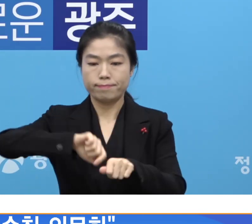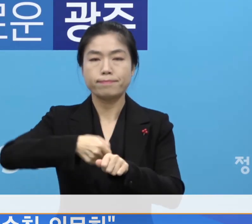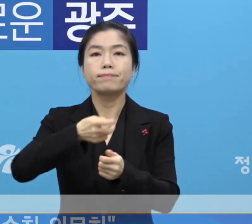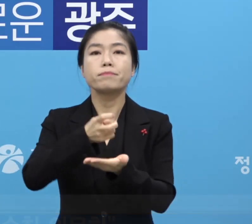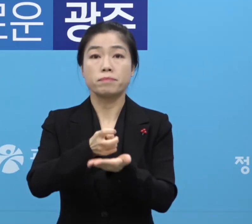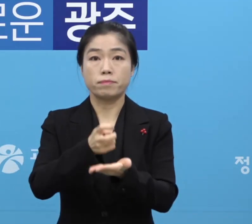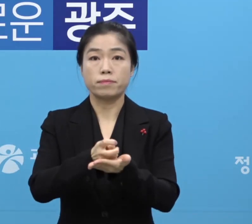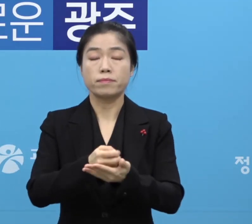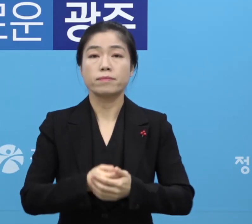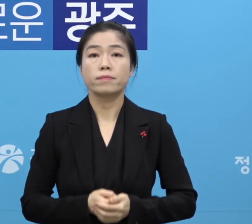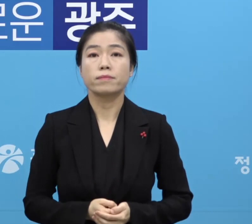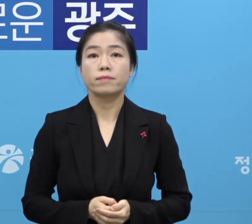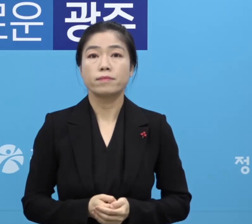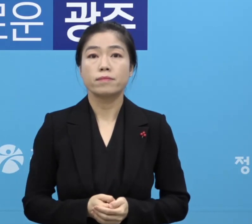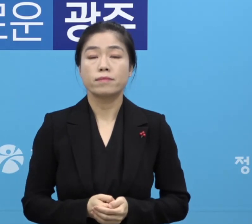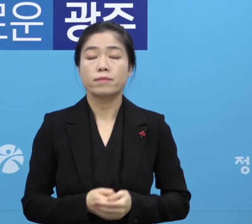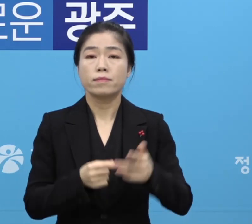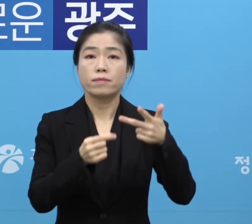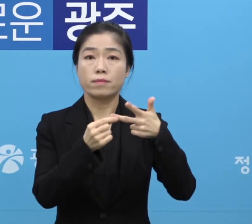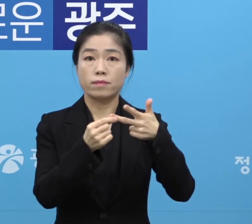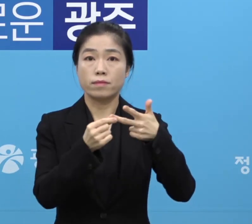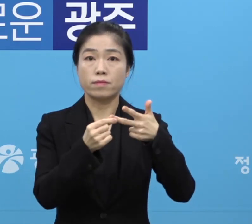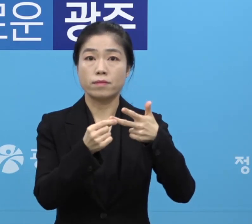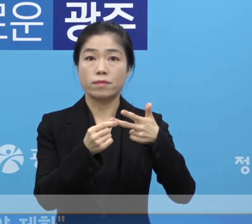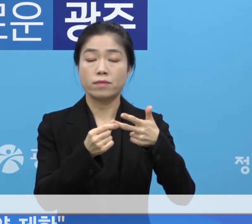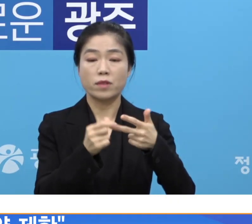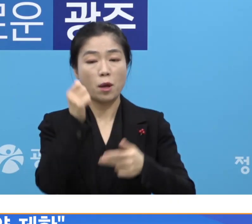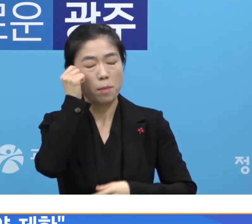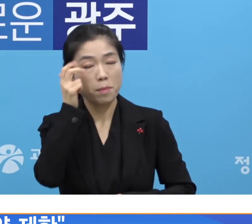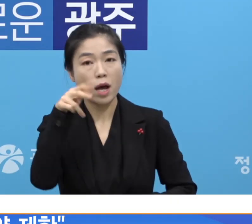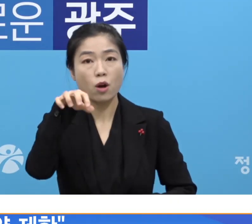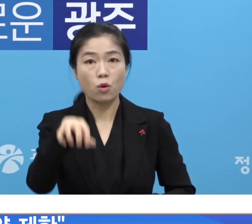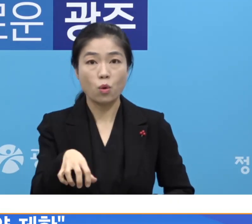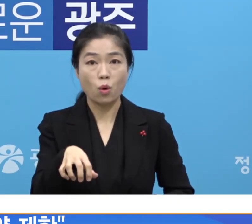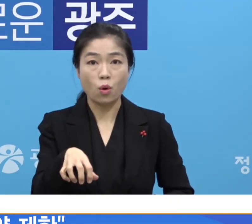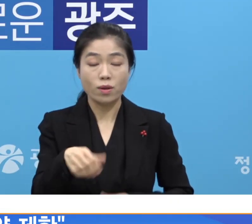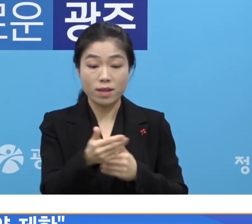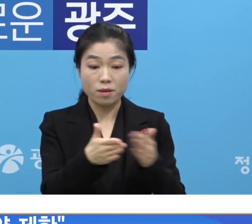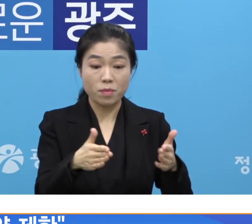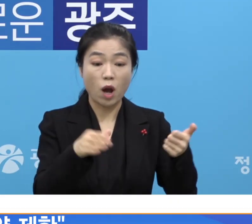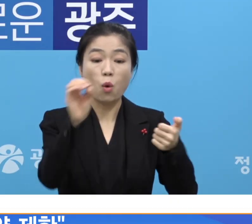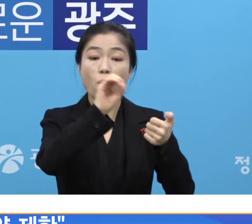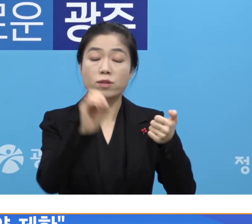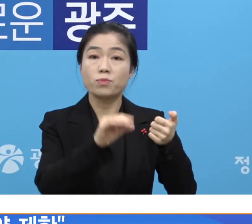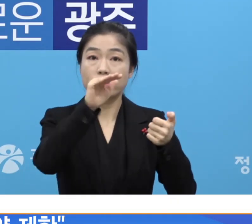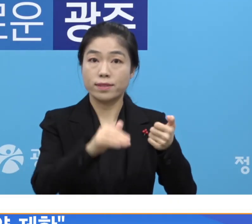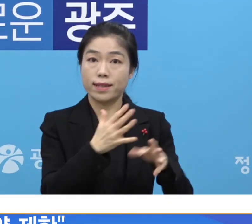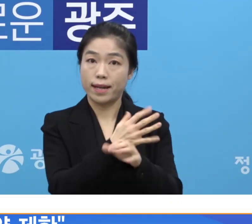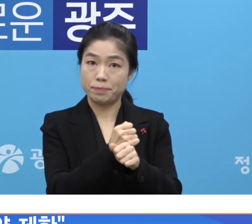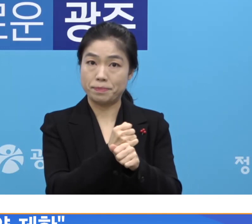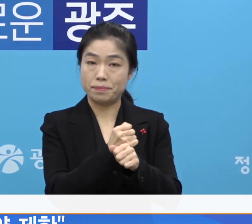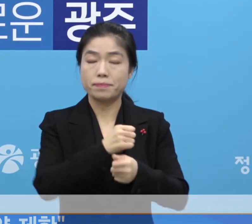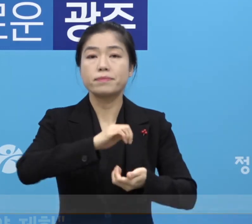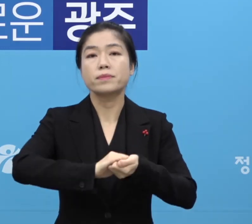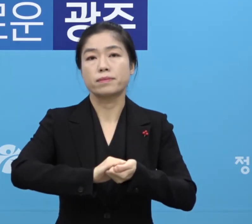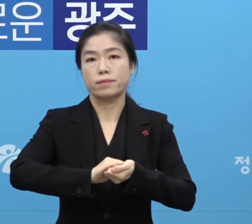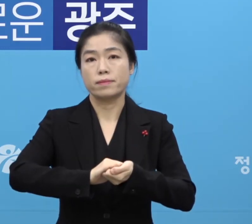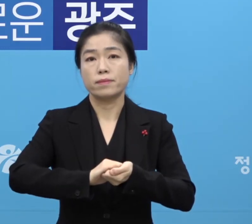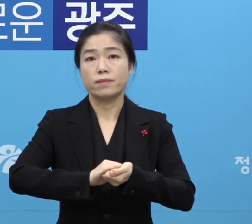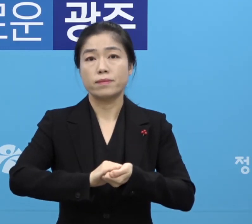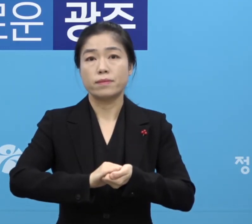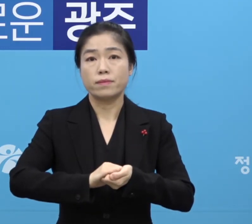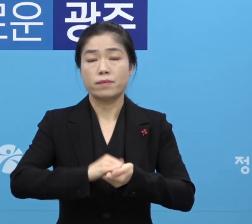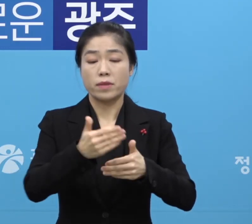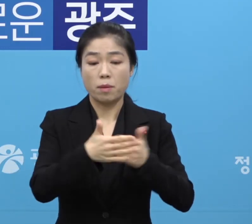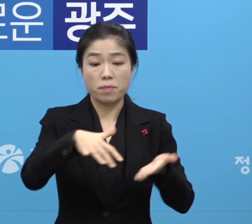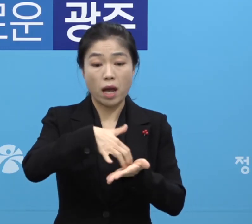의무화됩니다. 일곱째, 숙박시설은 객실의 50% 이내로 예약을 제한하고